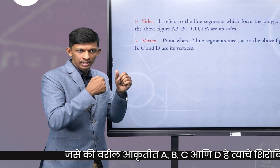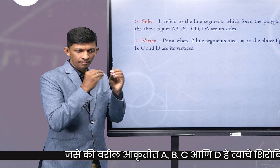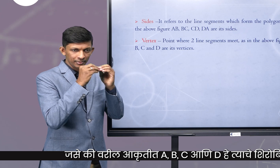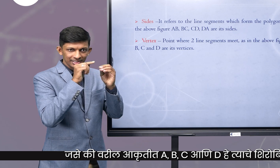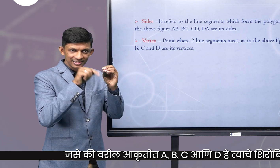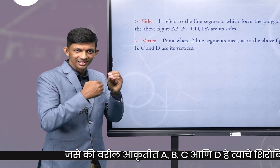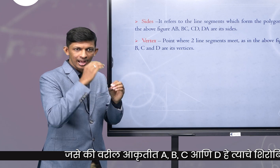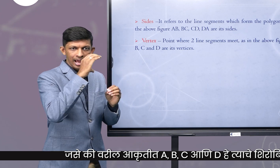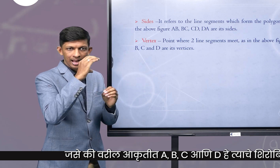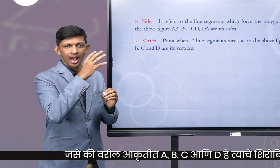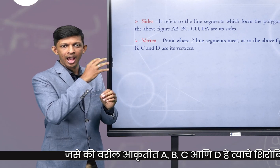हे त्याचे शिरोबिंदू आहेत.